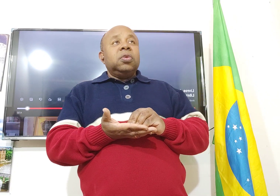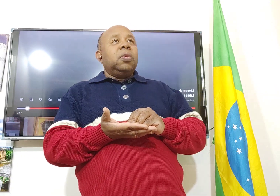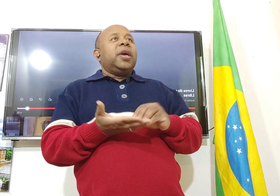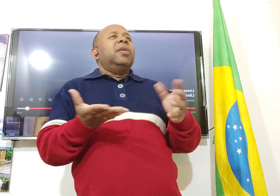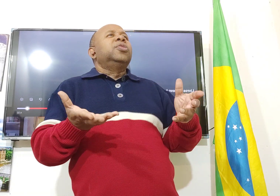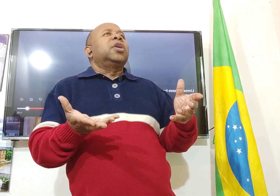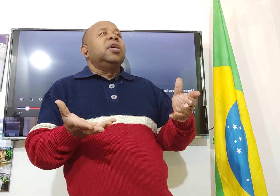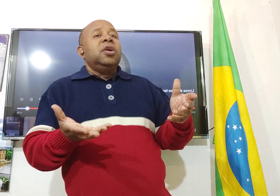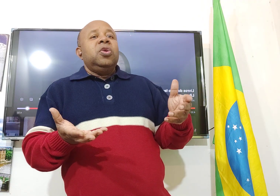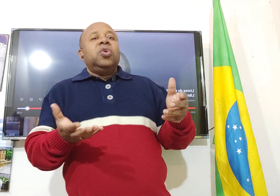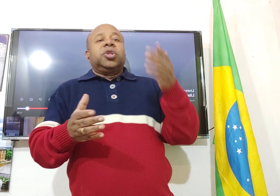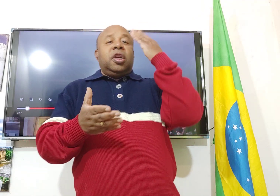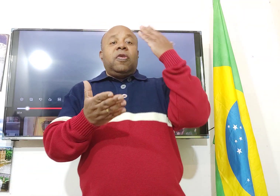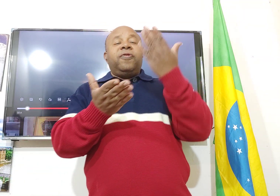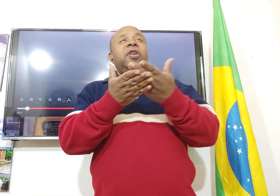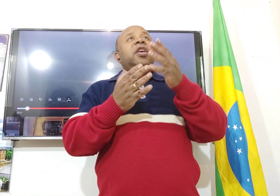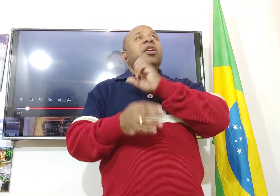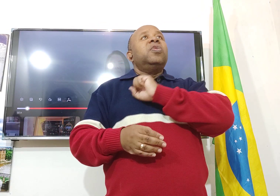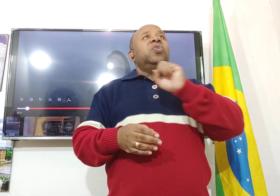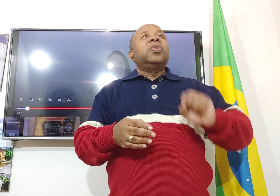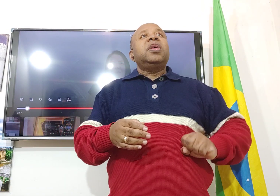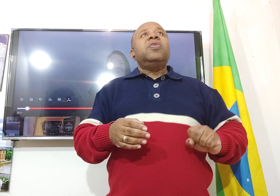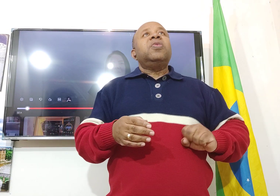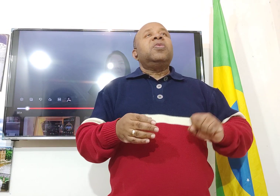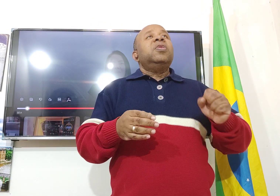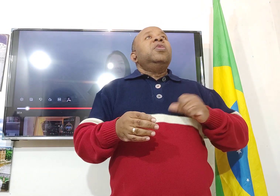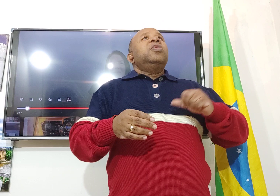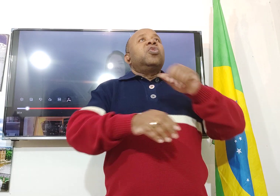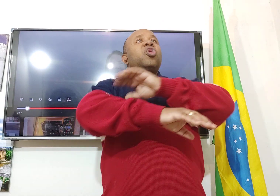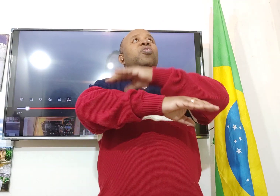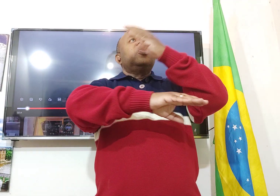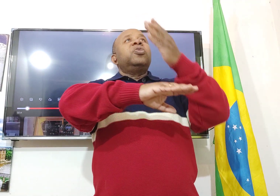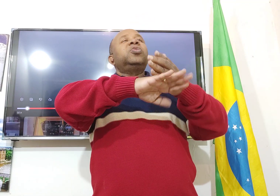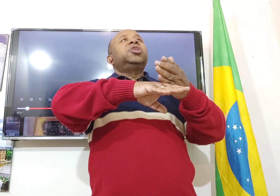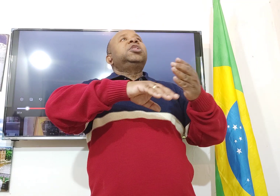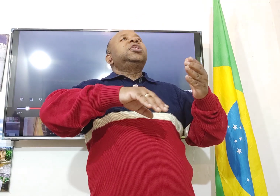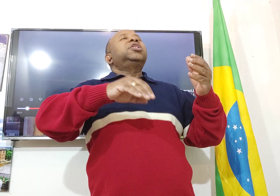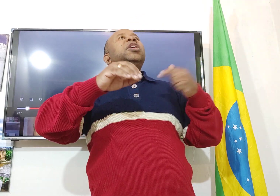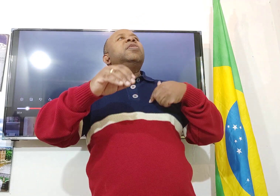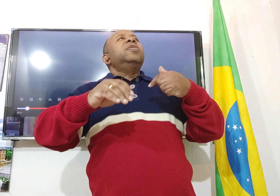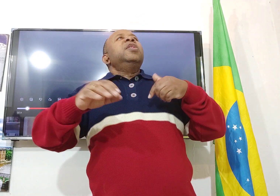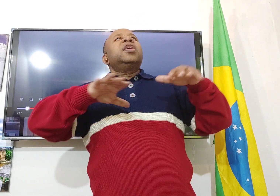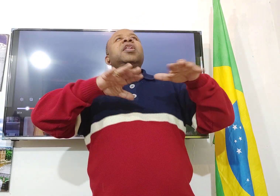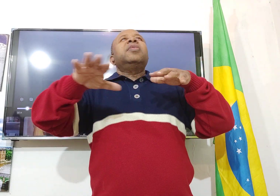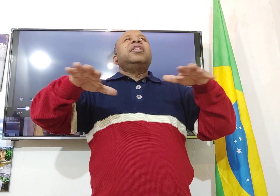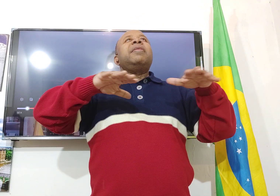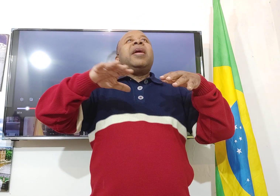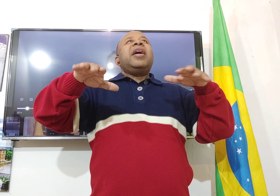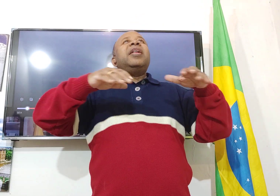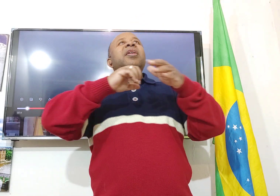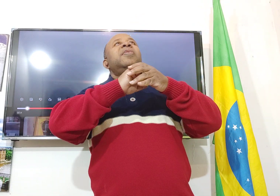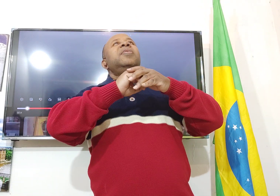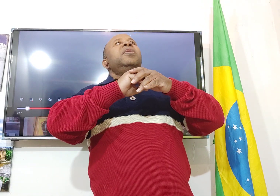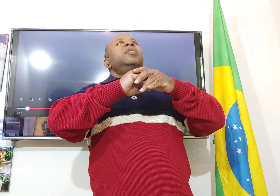Como é que era a música? Os que confiam no Senhor são como os montes de Sião, que não se abalam